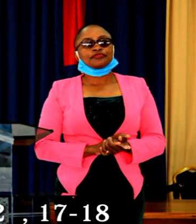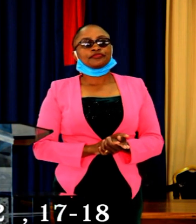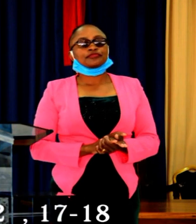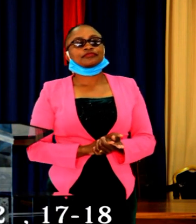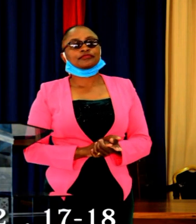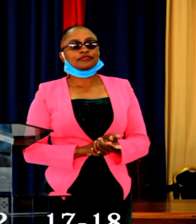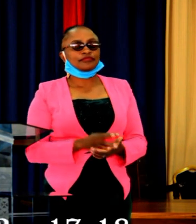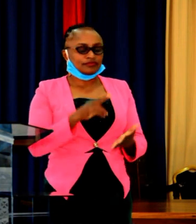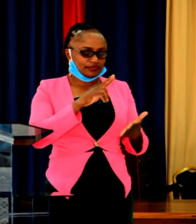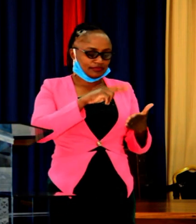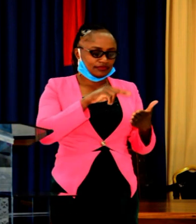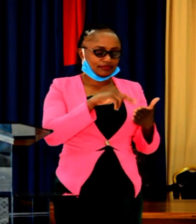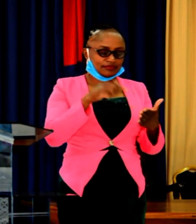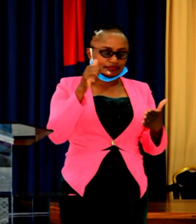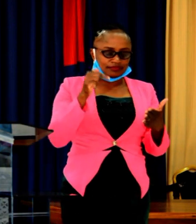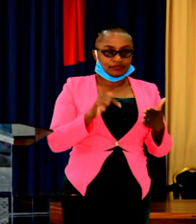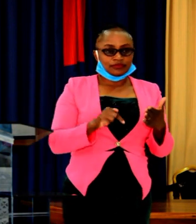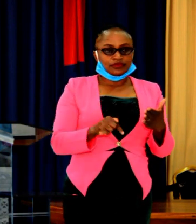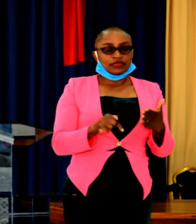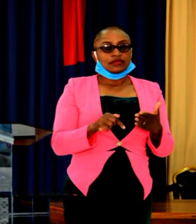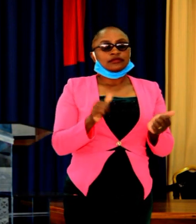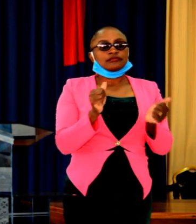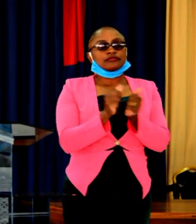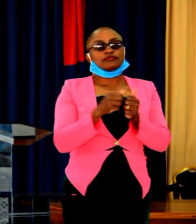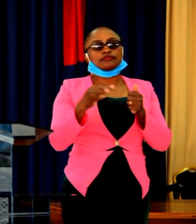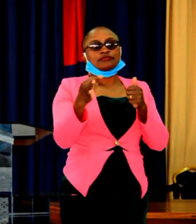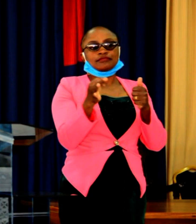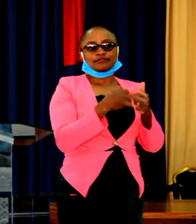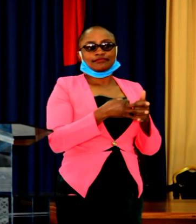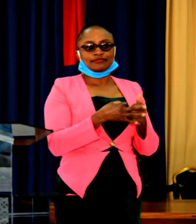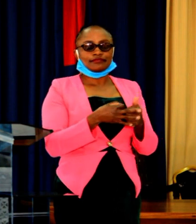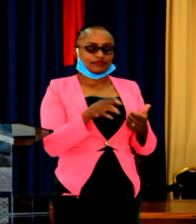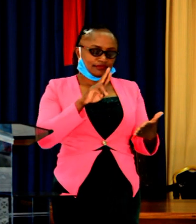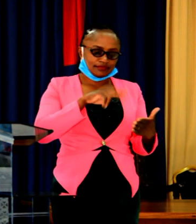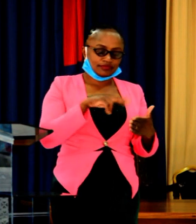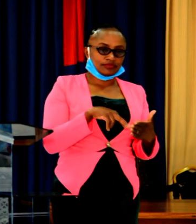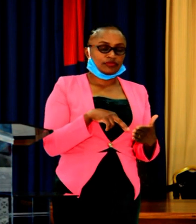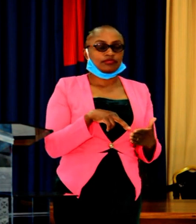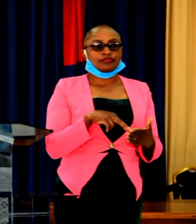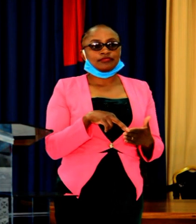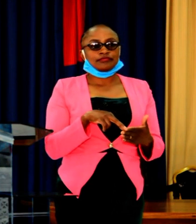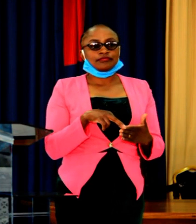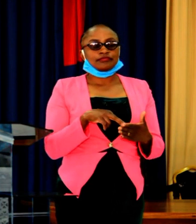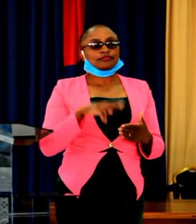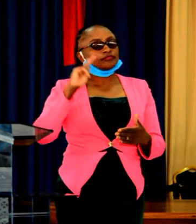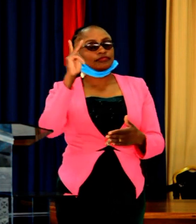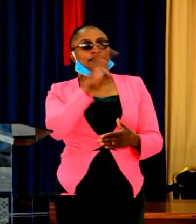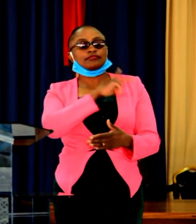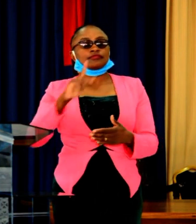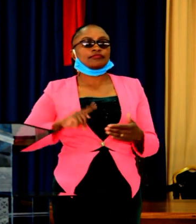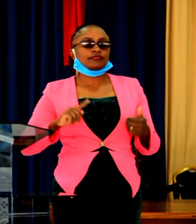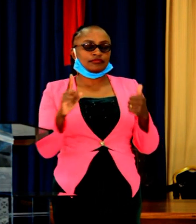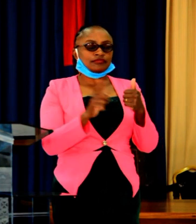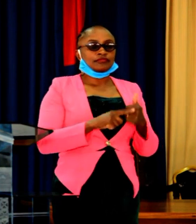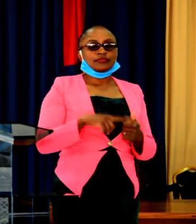chini kidogo, verse 18. Na nitawasomea. Second Kings chapter 7